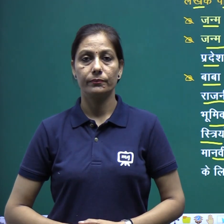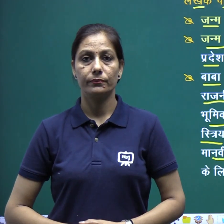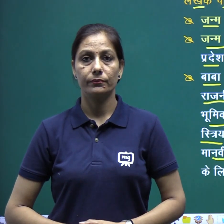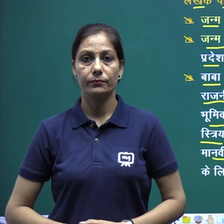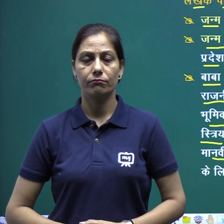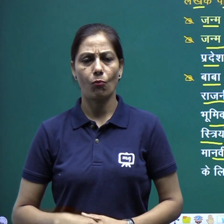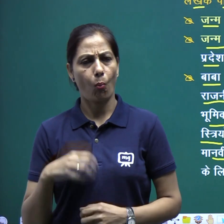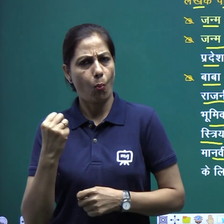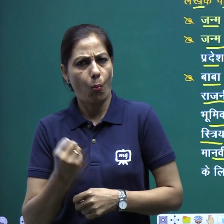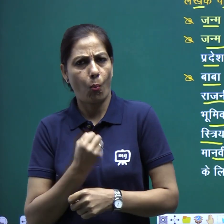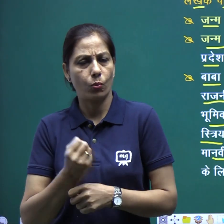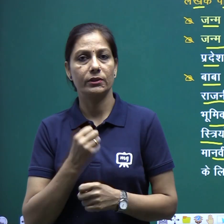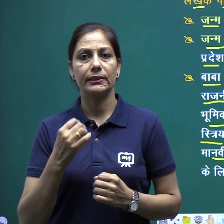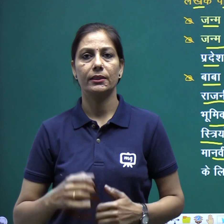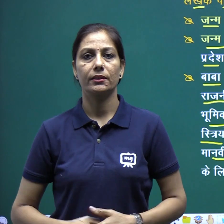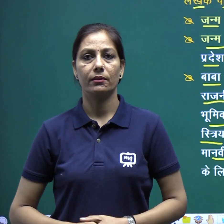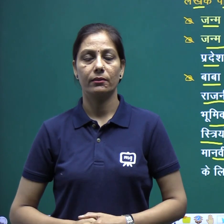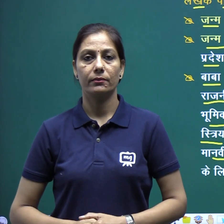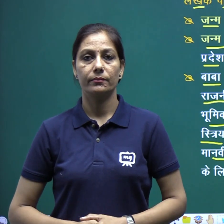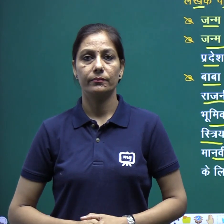अथक संघर्ष किया।